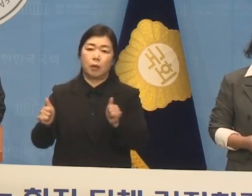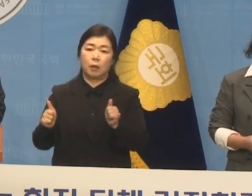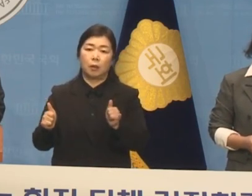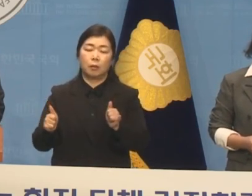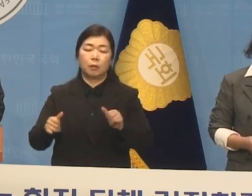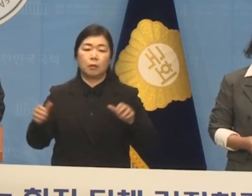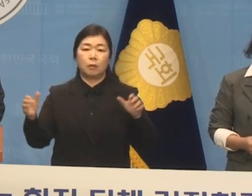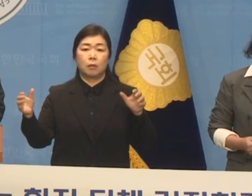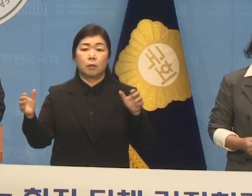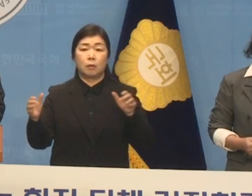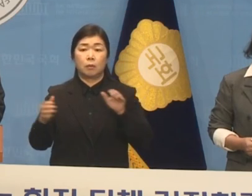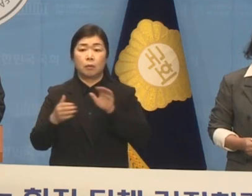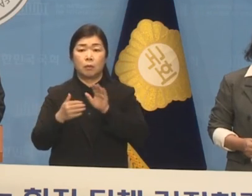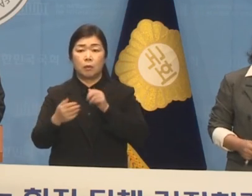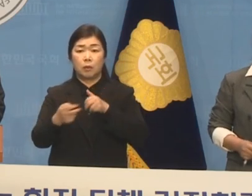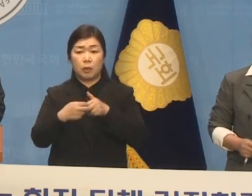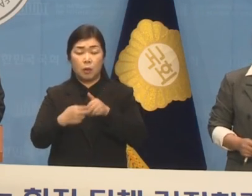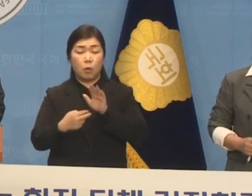중단 촉구하는